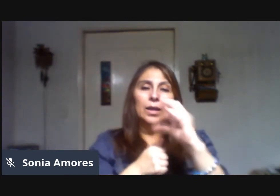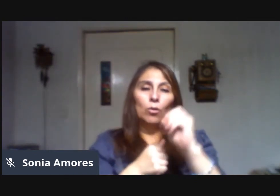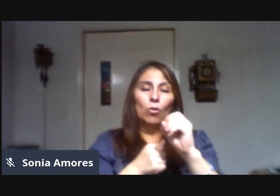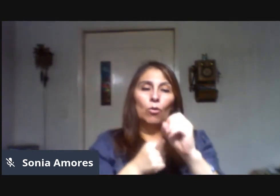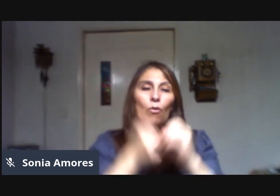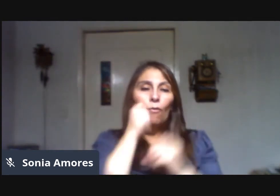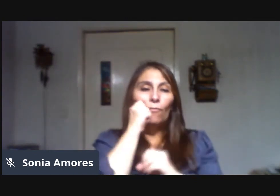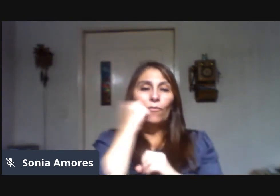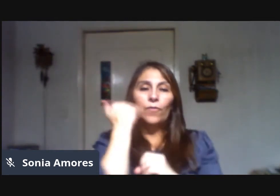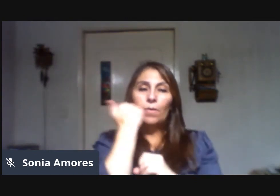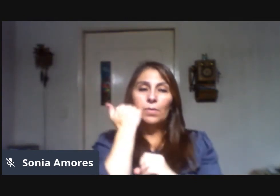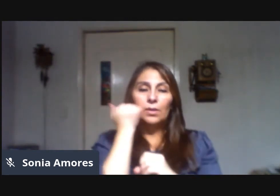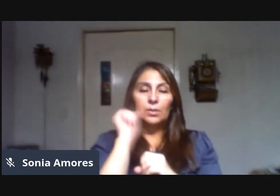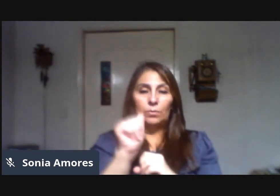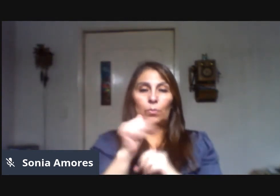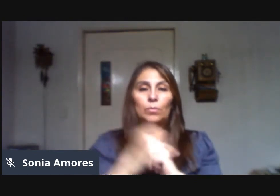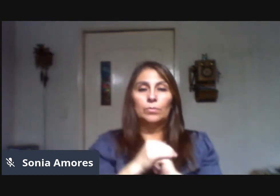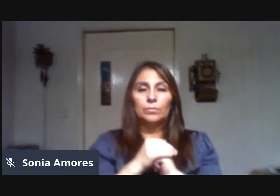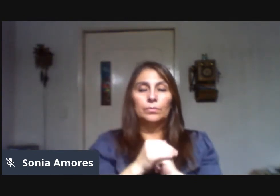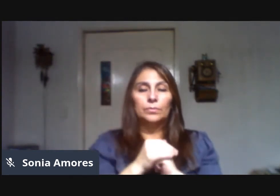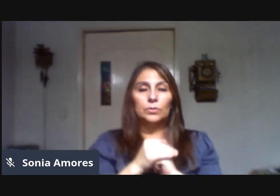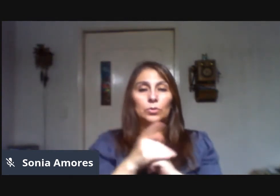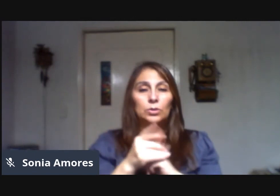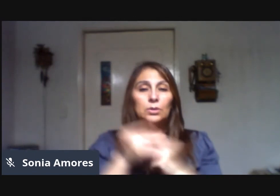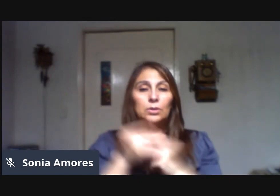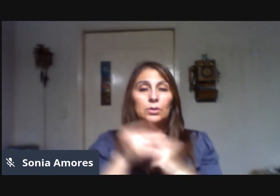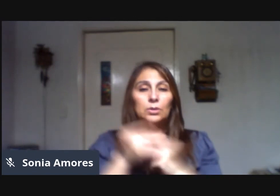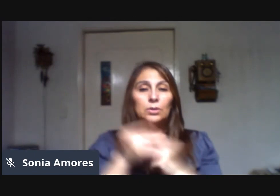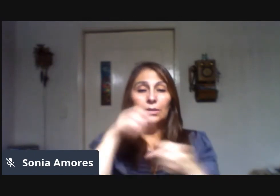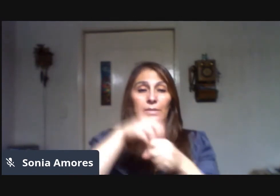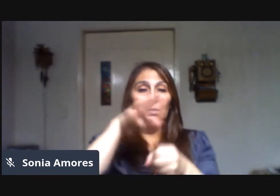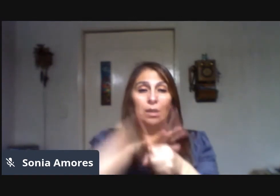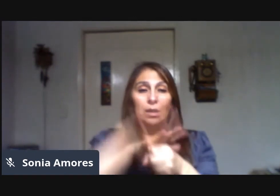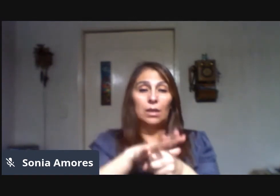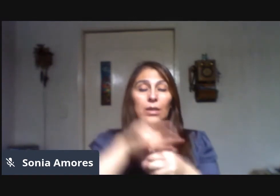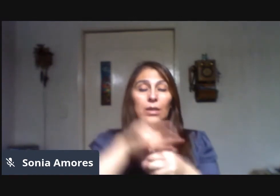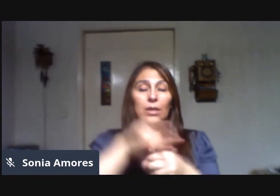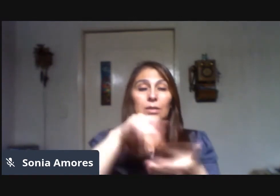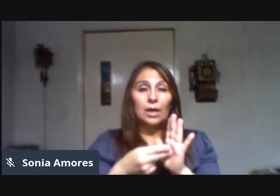parte de la crisis civilizatoria es que estamos en una aguda crisis ambiental.